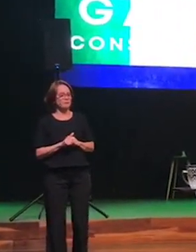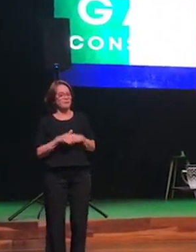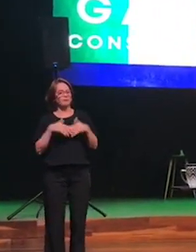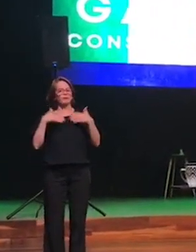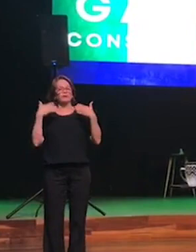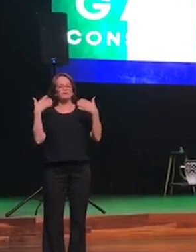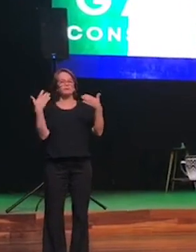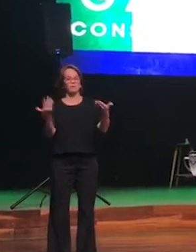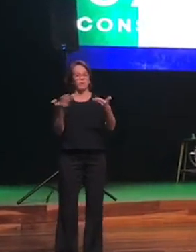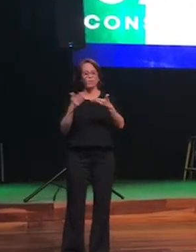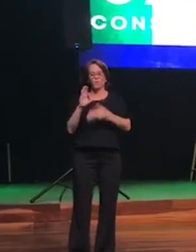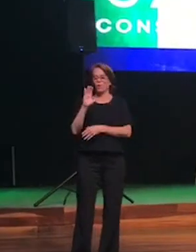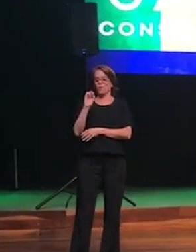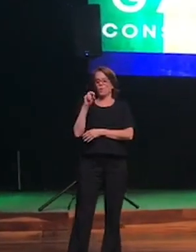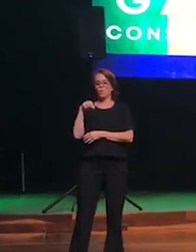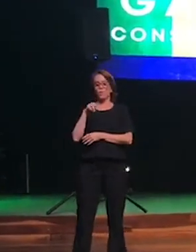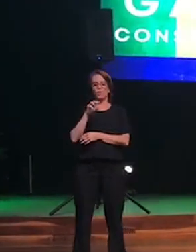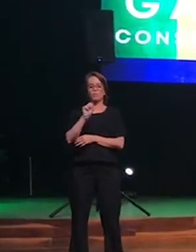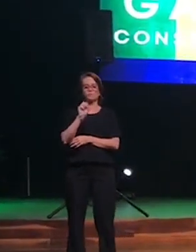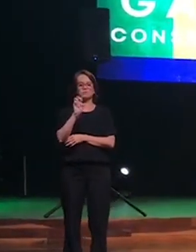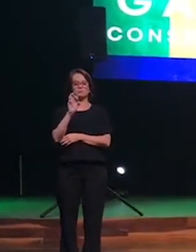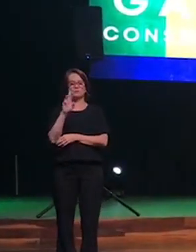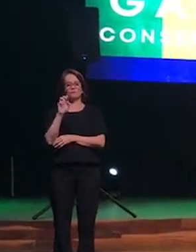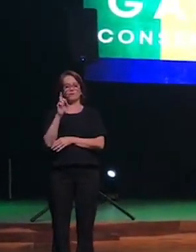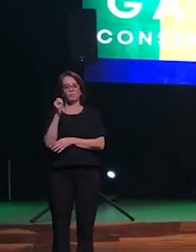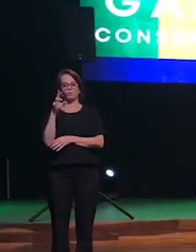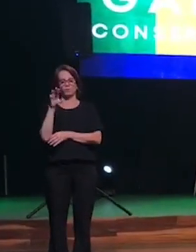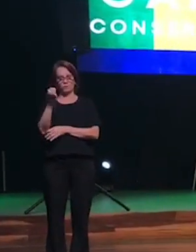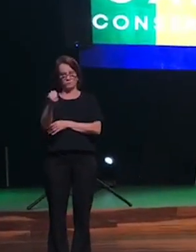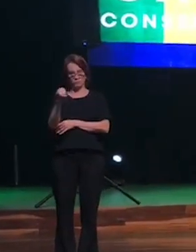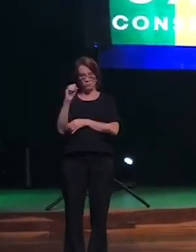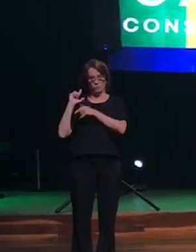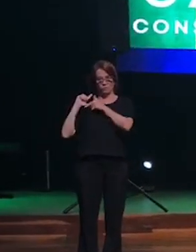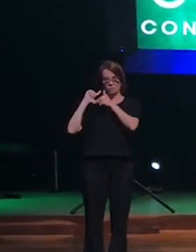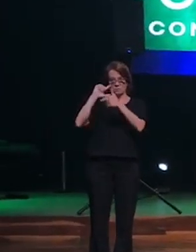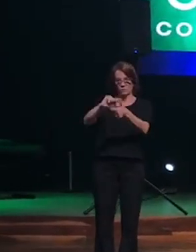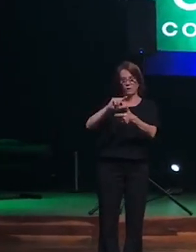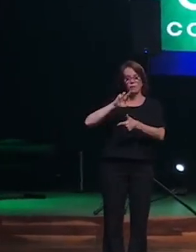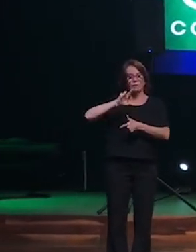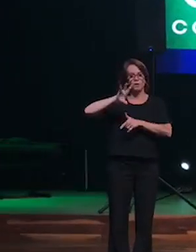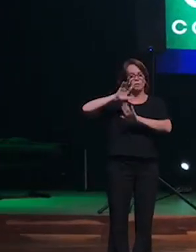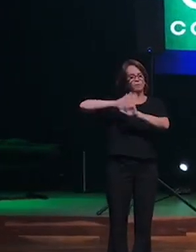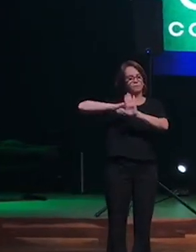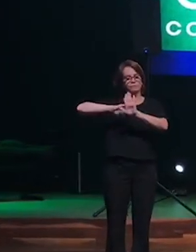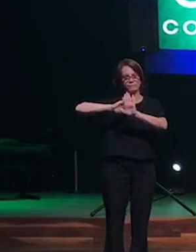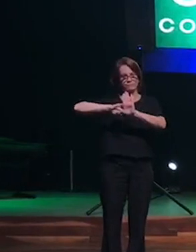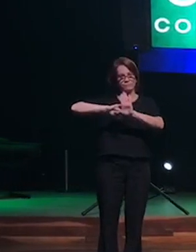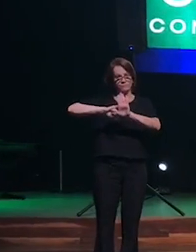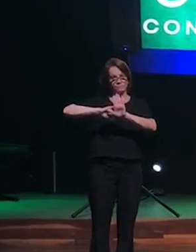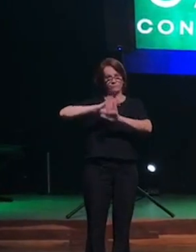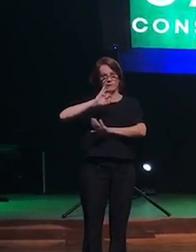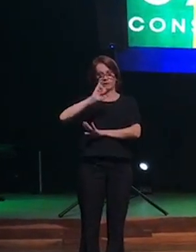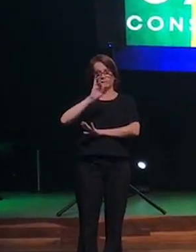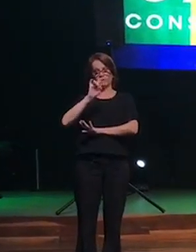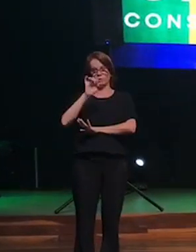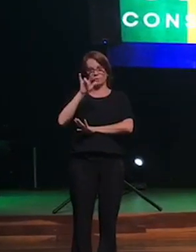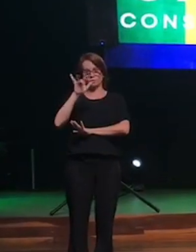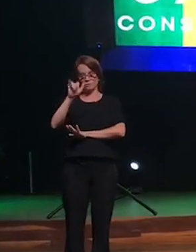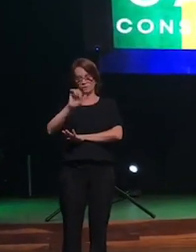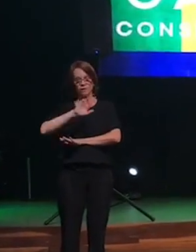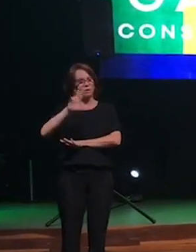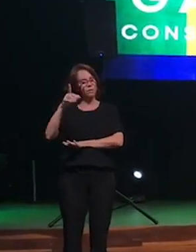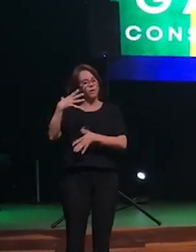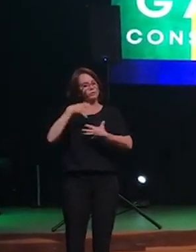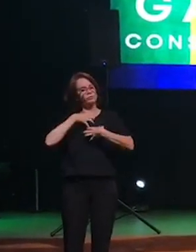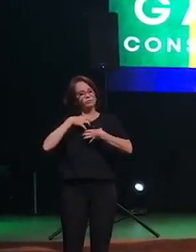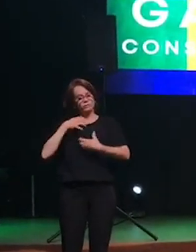conservadorismo. O conservadorismo não é uma ideologia, gente. É um estilo de